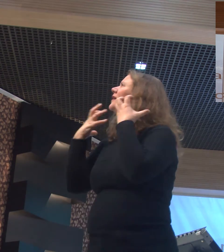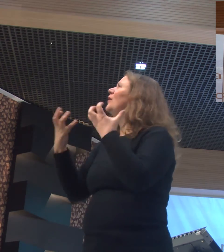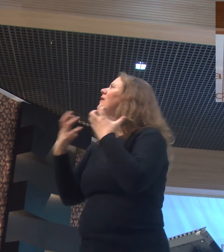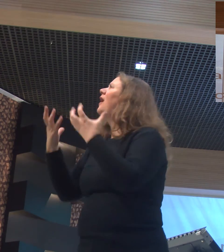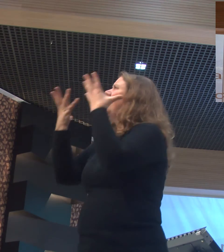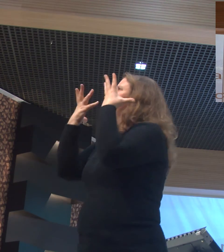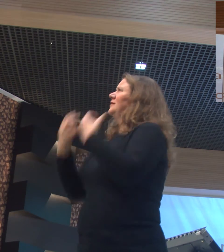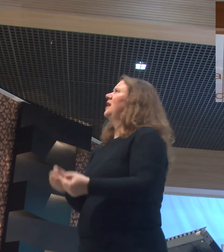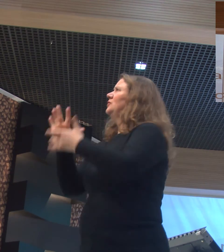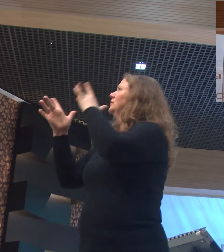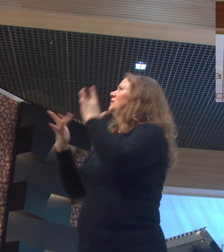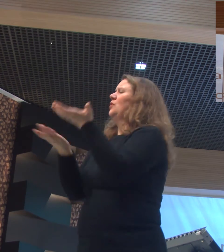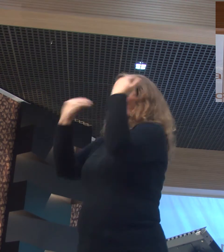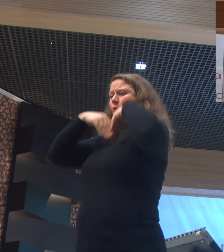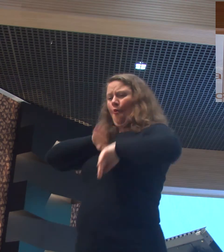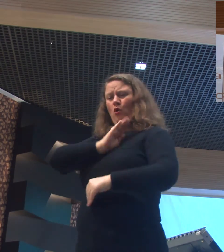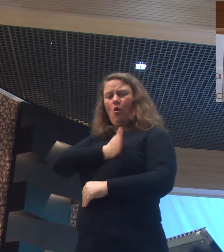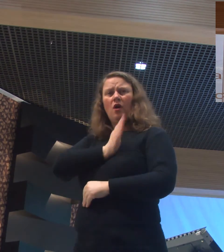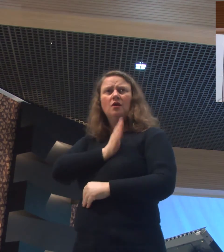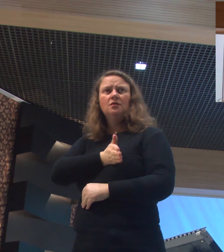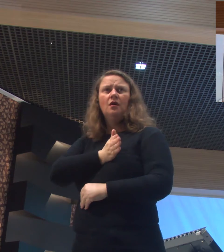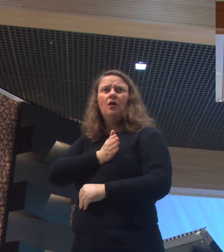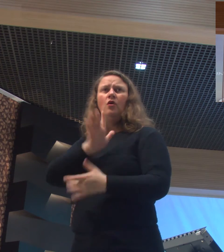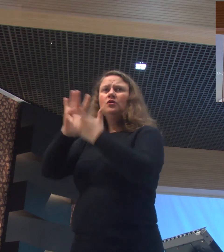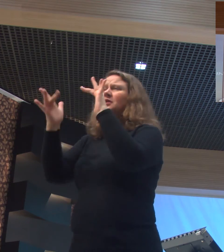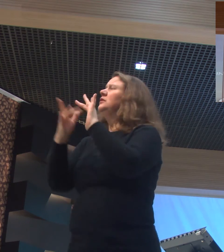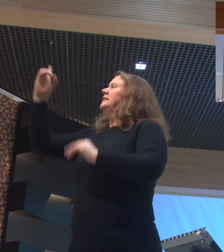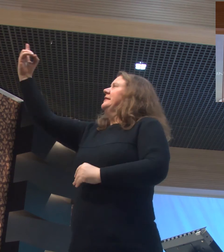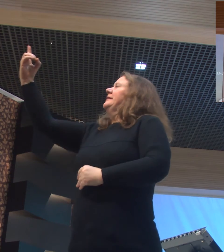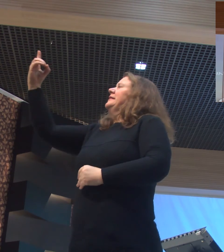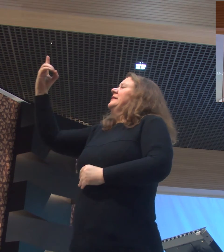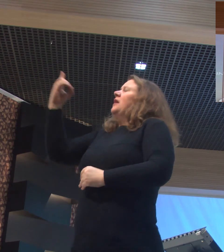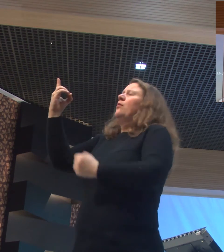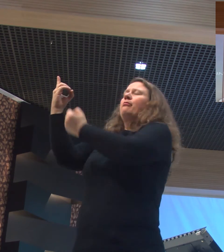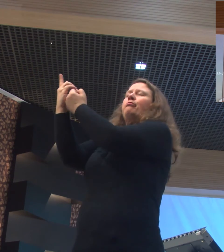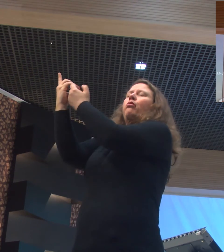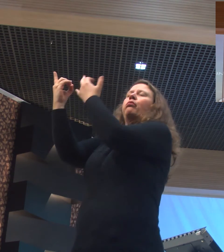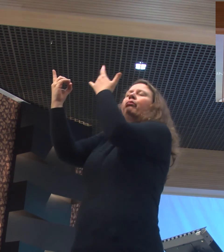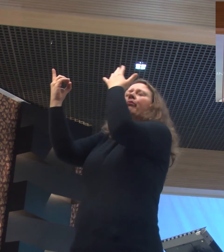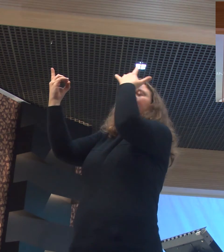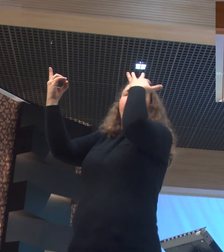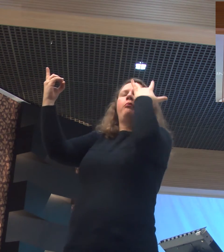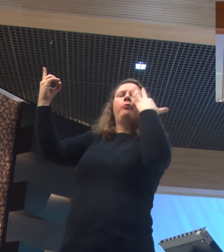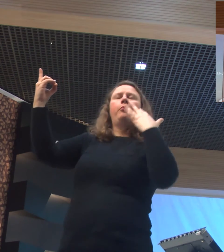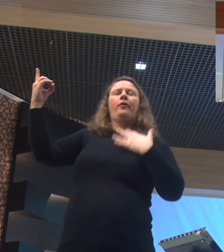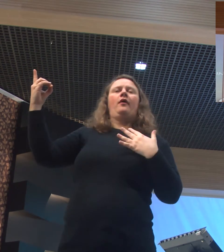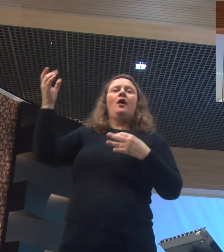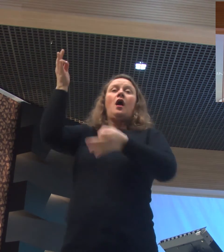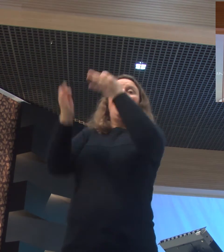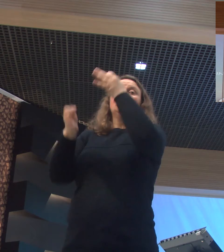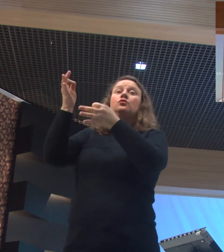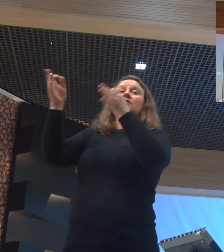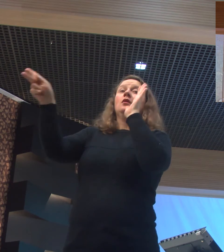justo, em nosso coração, em nossa vida, Jesus vem e nos cobre com a sua justiça.